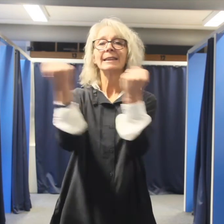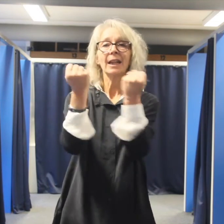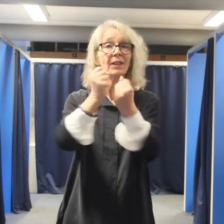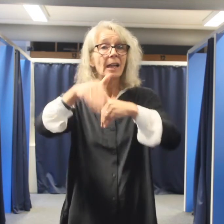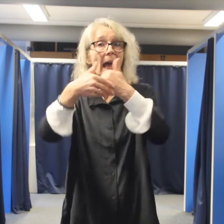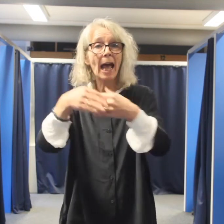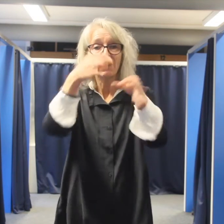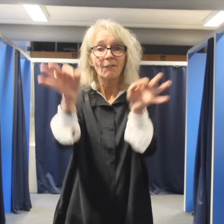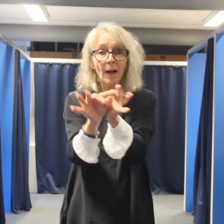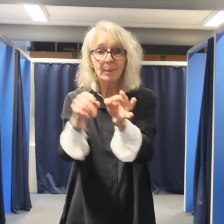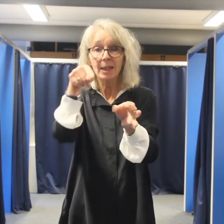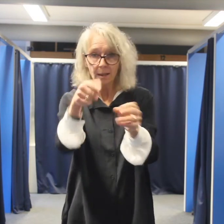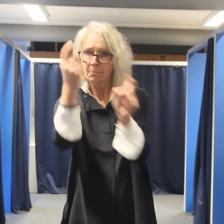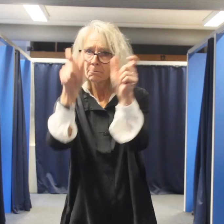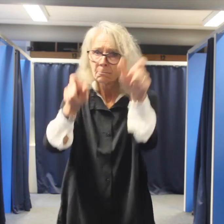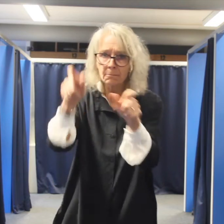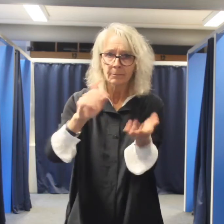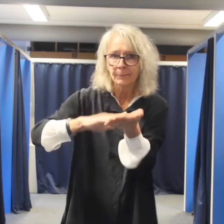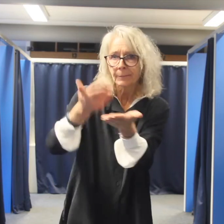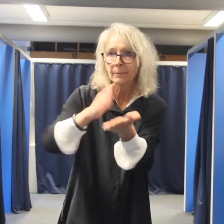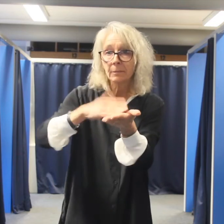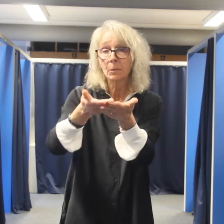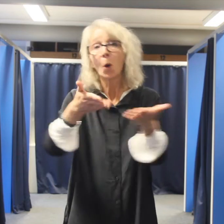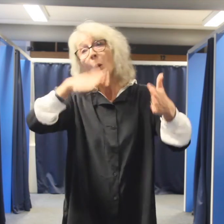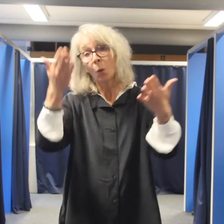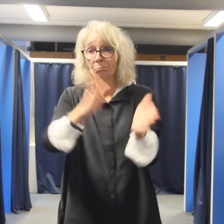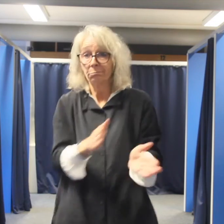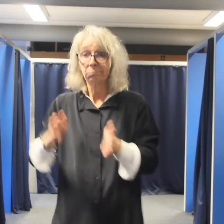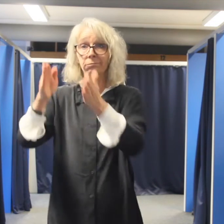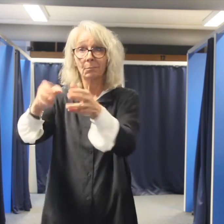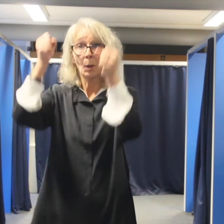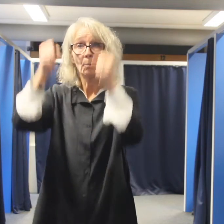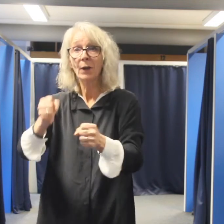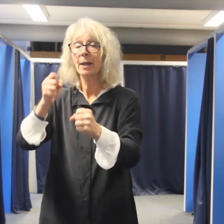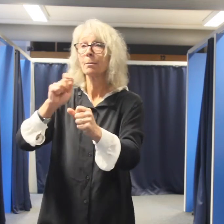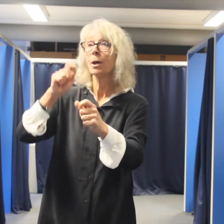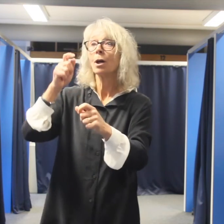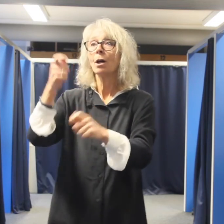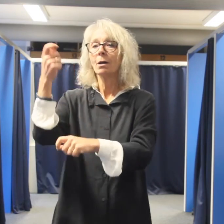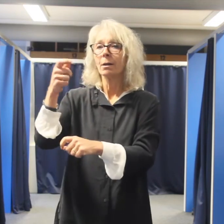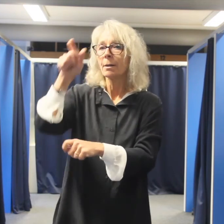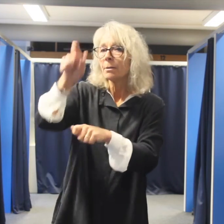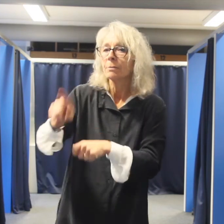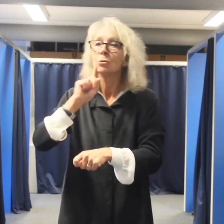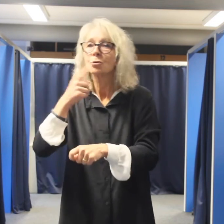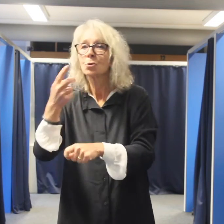d'entreprise ou un entretien d'embauche ou encore une formation en entreprise. Donc c'est un métier